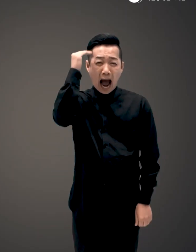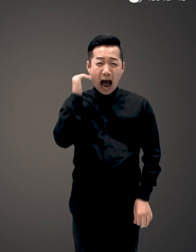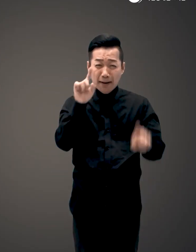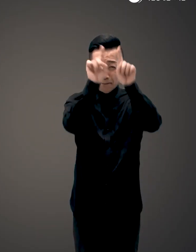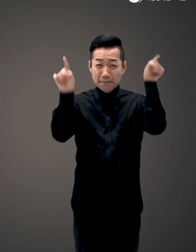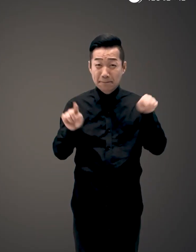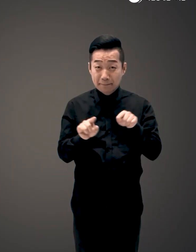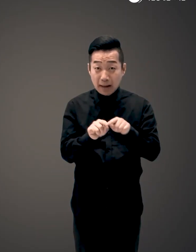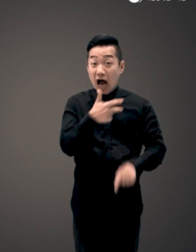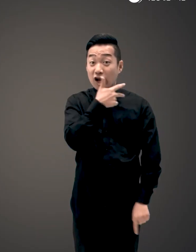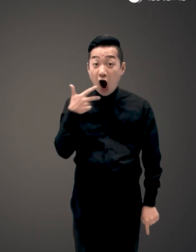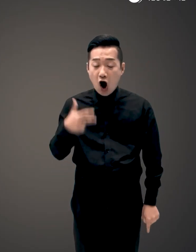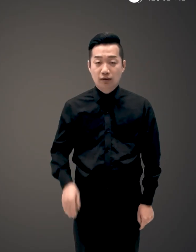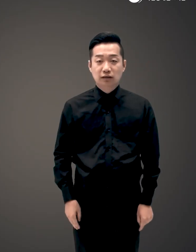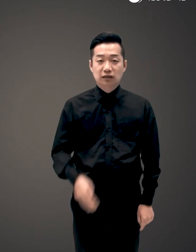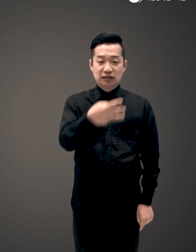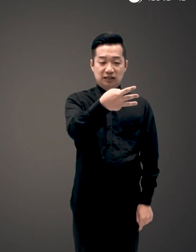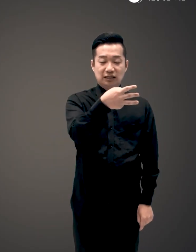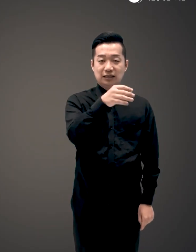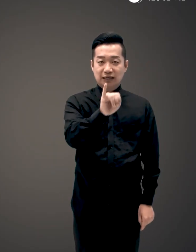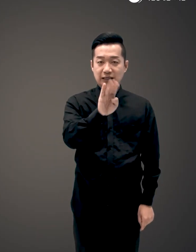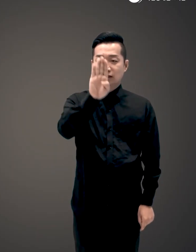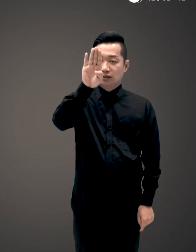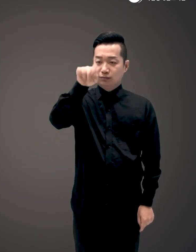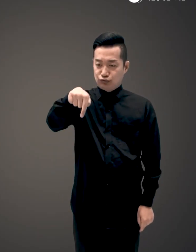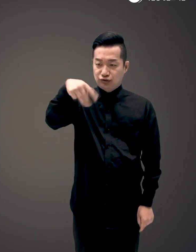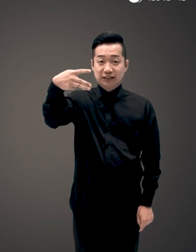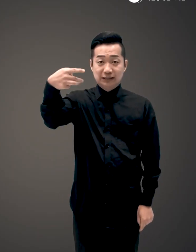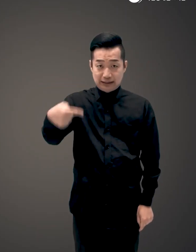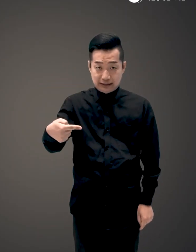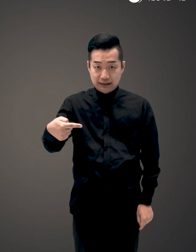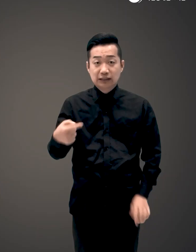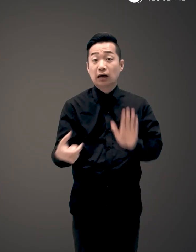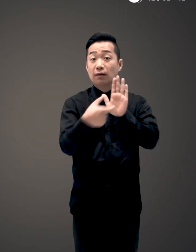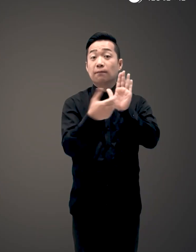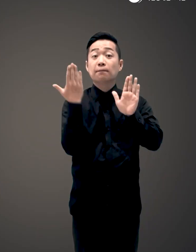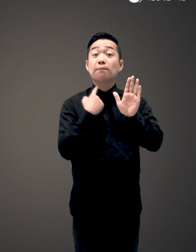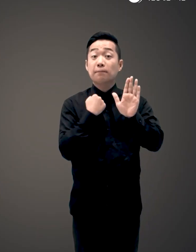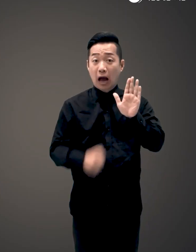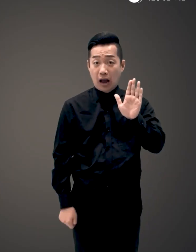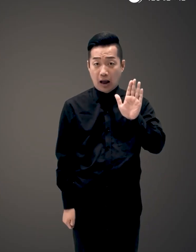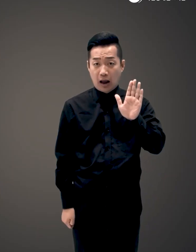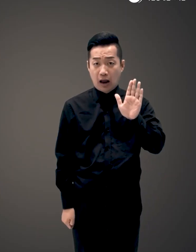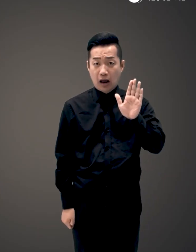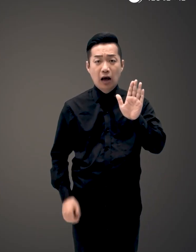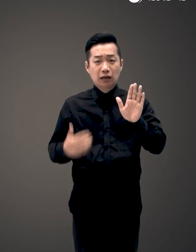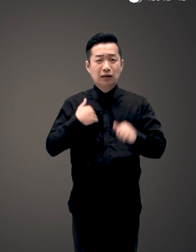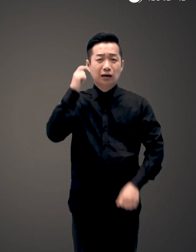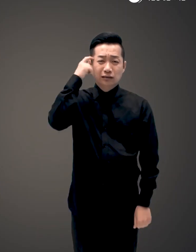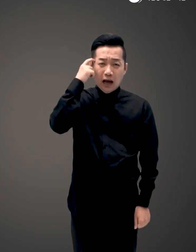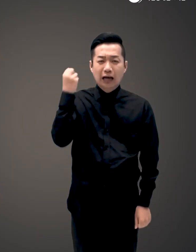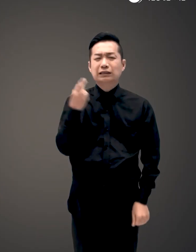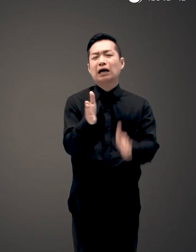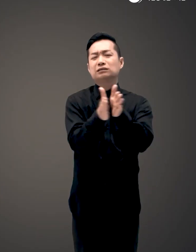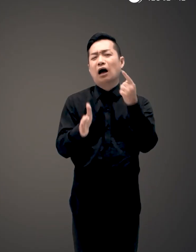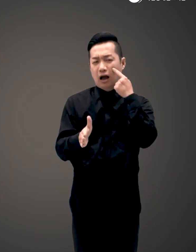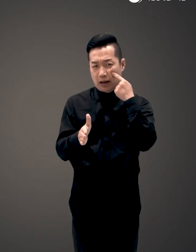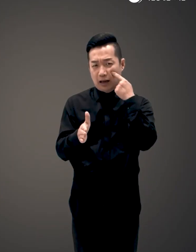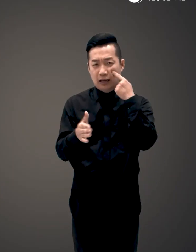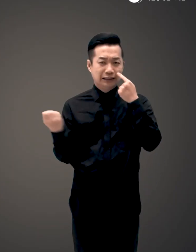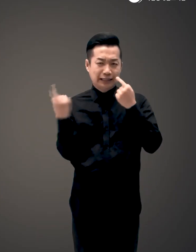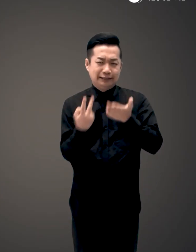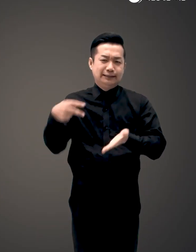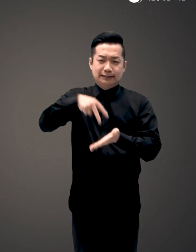그 검은색 바탕에 영어로 리부트 이렇게 써가지고 올린 적이 있거든요. 그게 이제 제가 다시 시작해보자, 나